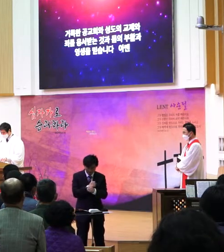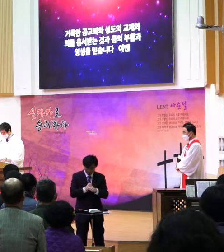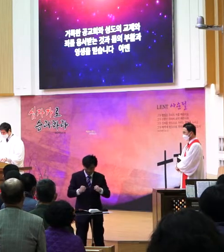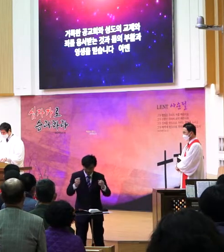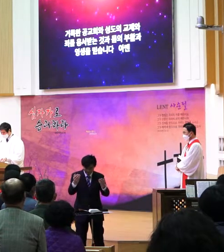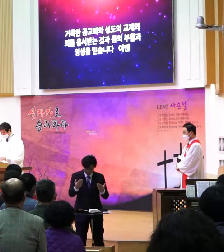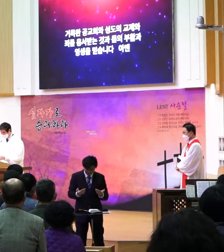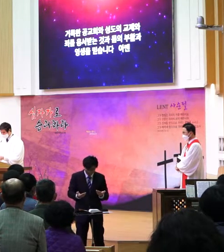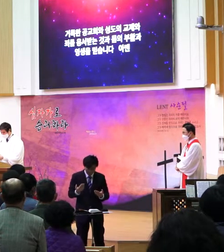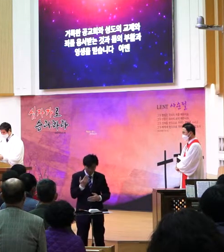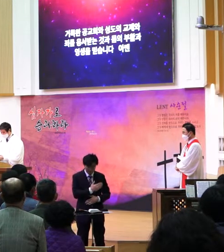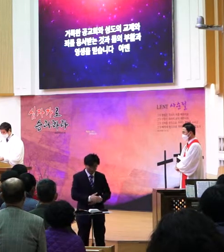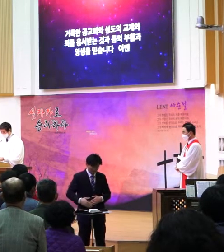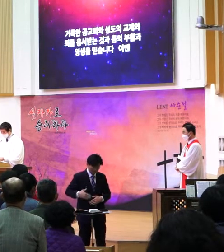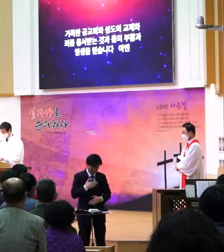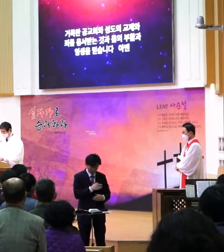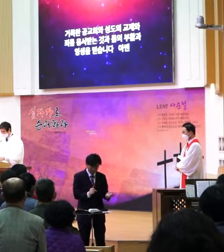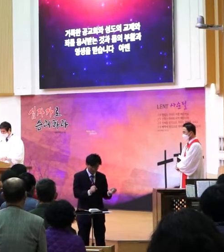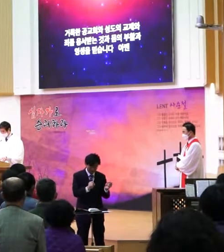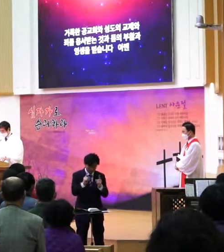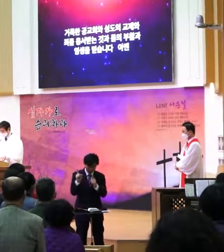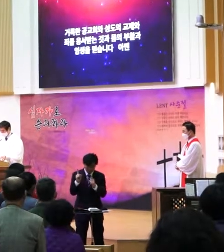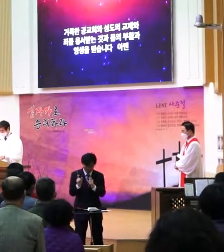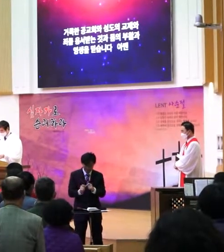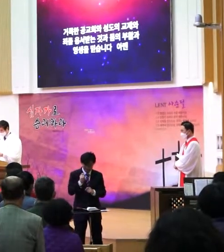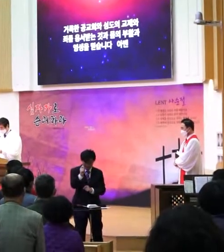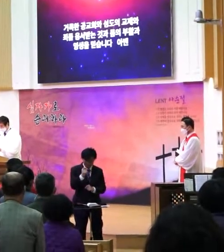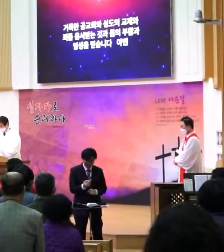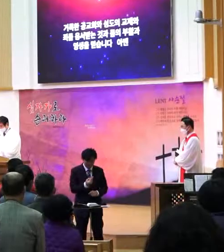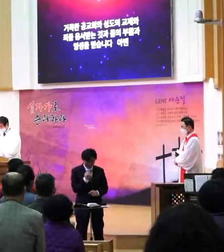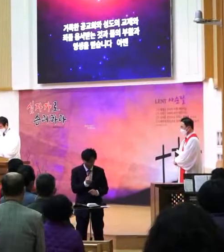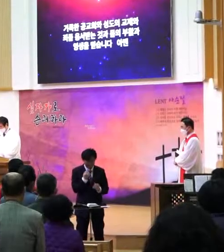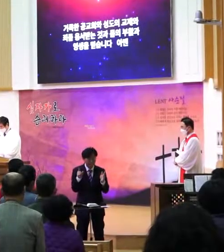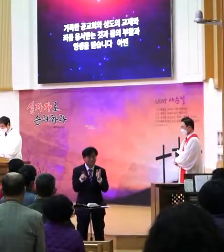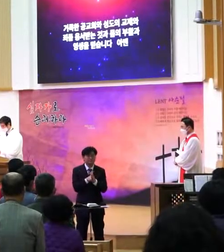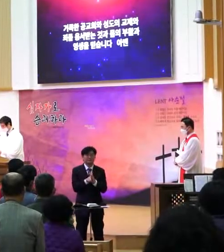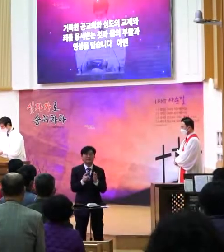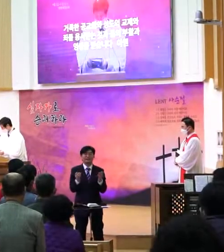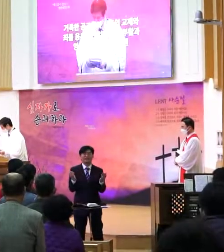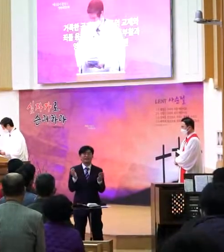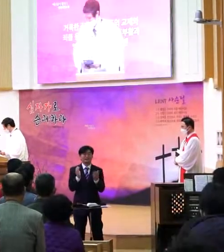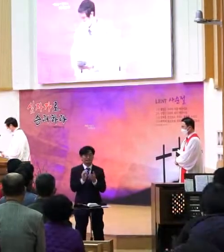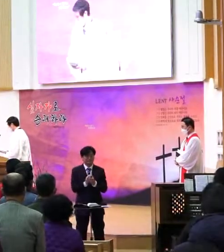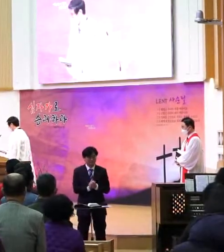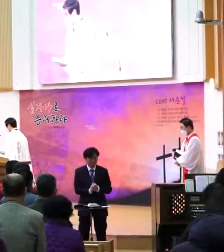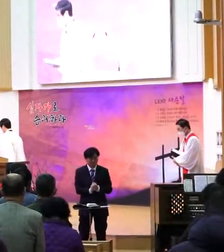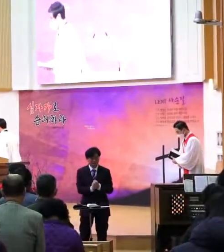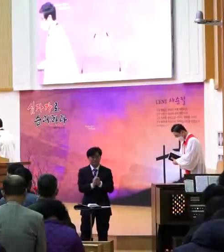것과 몸의 부활과 영생을 믿습니다. 아멘.